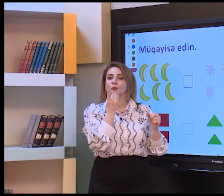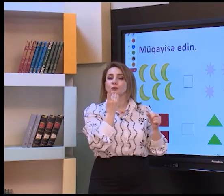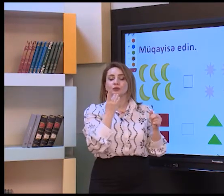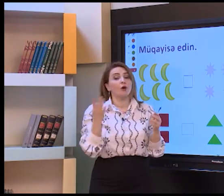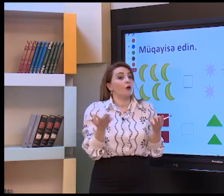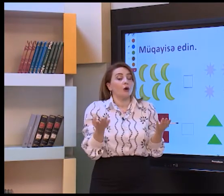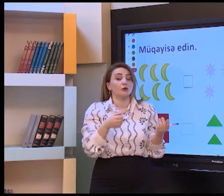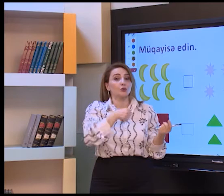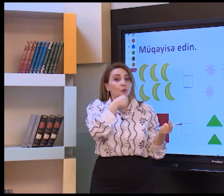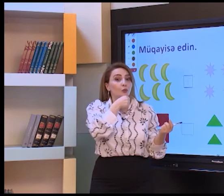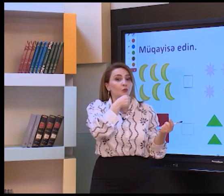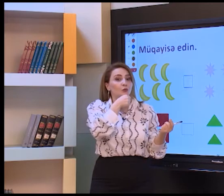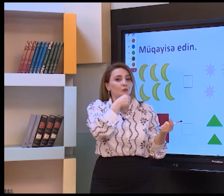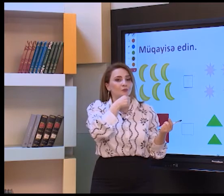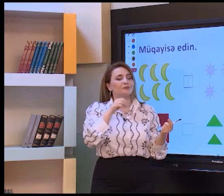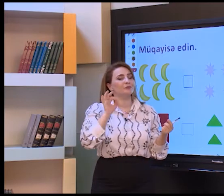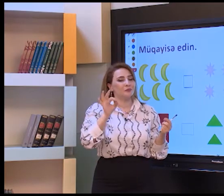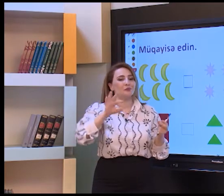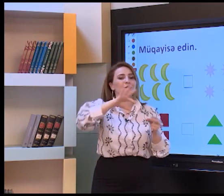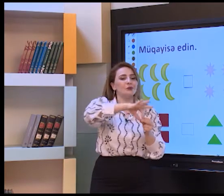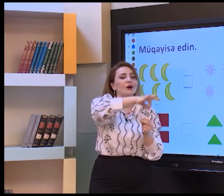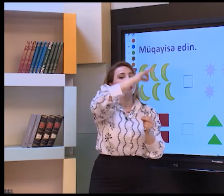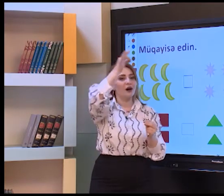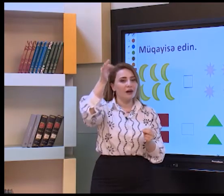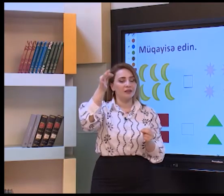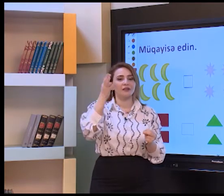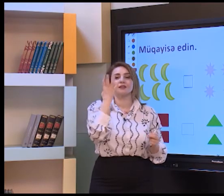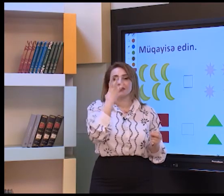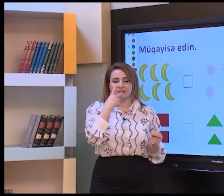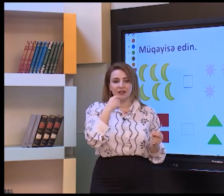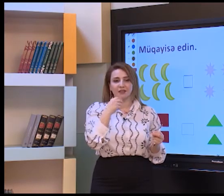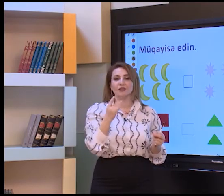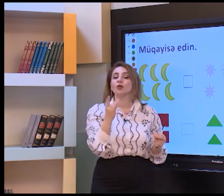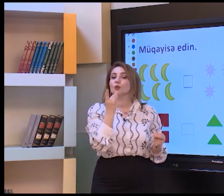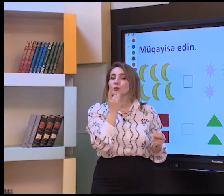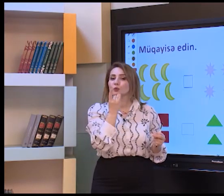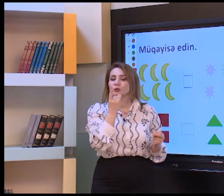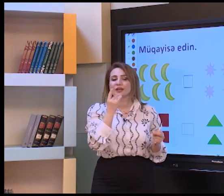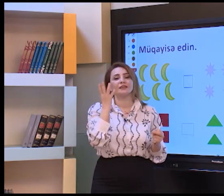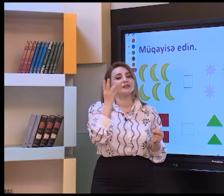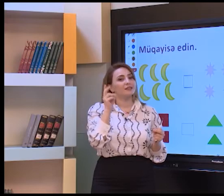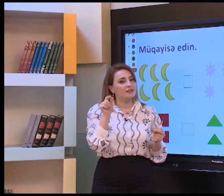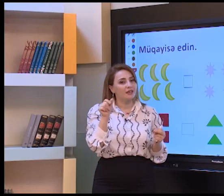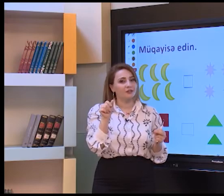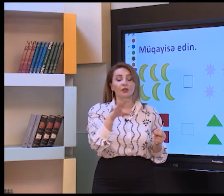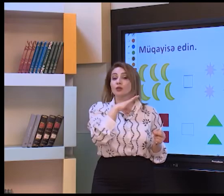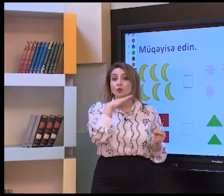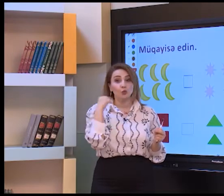ulduz hansı böyükdür? Düzdür. Ayların sayı ulduzların sayından